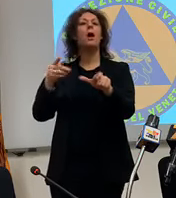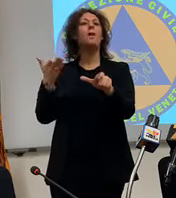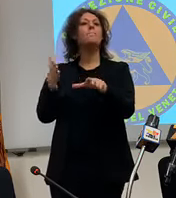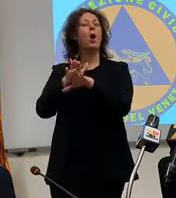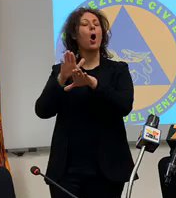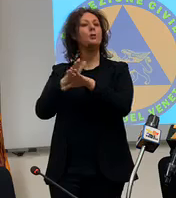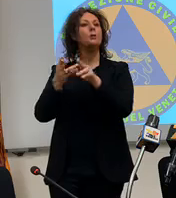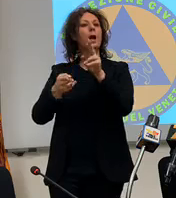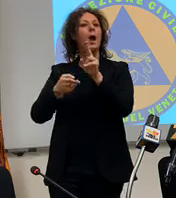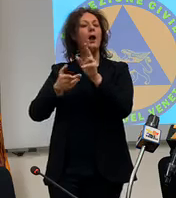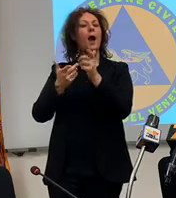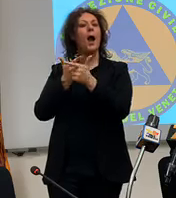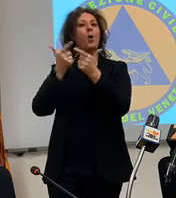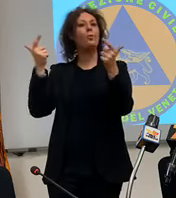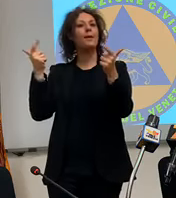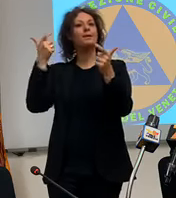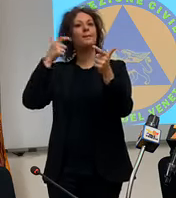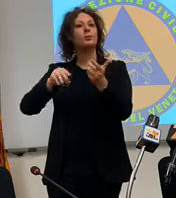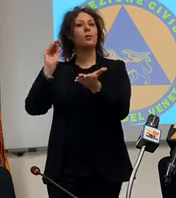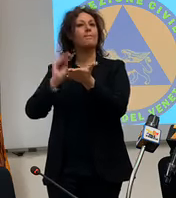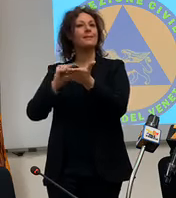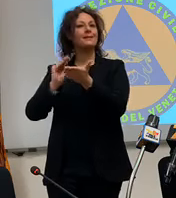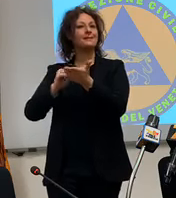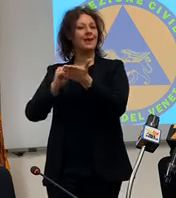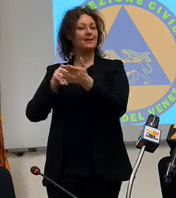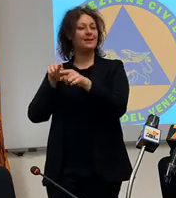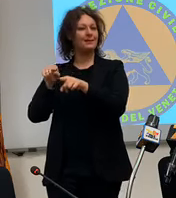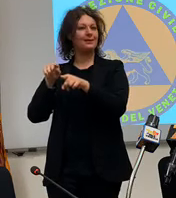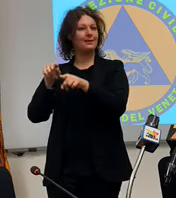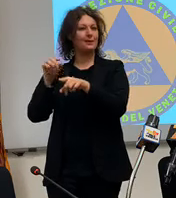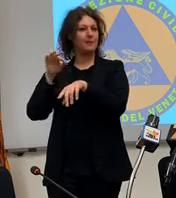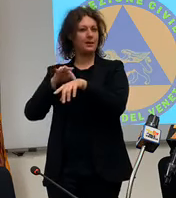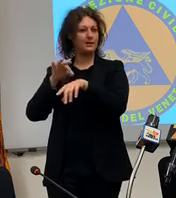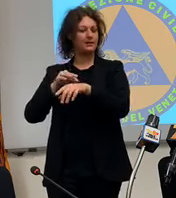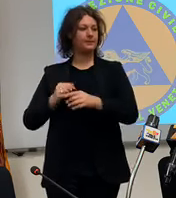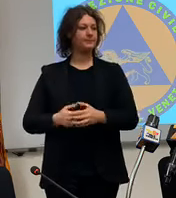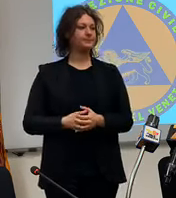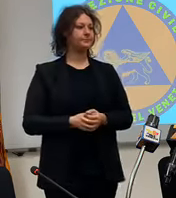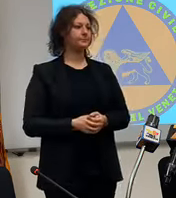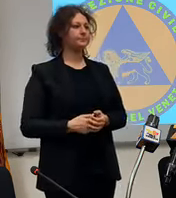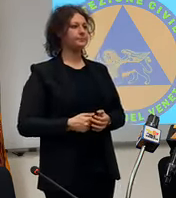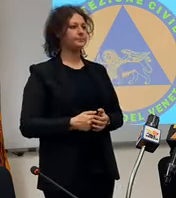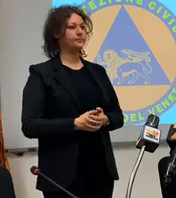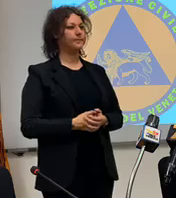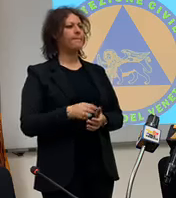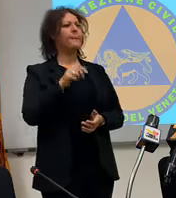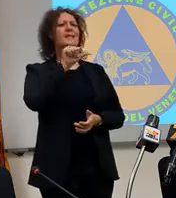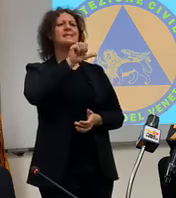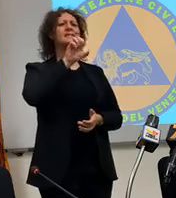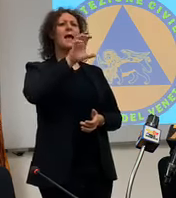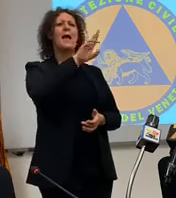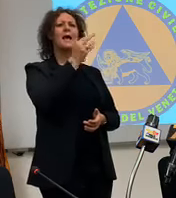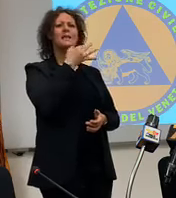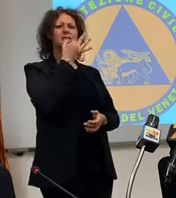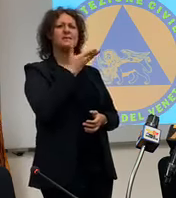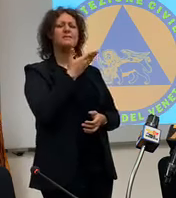Cosa significa ser servizio epidemiologico regionale la ringrazi